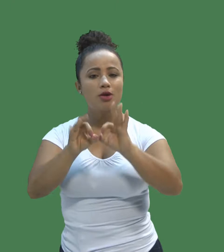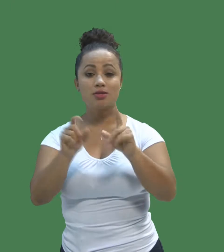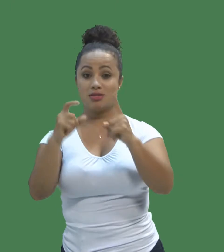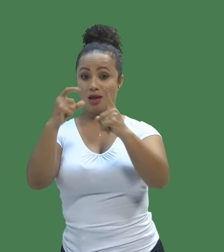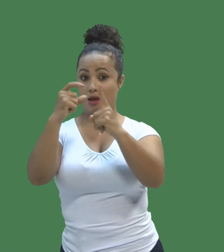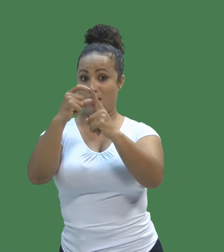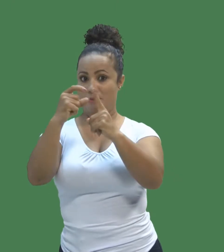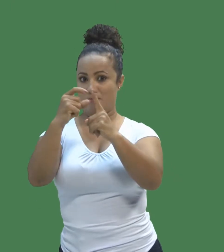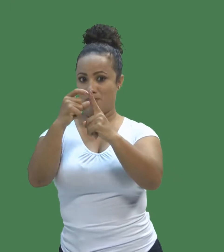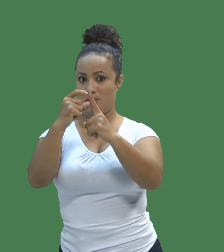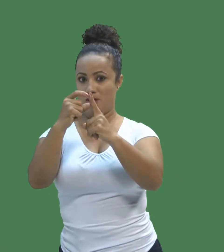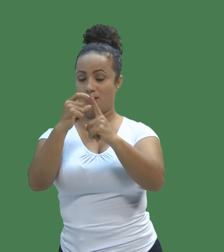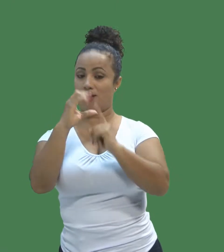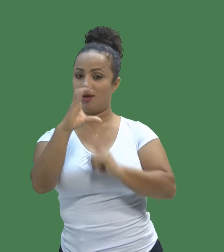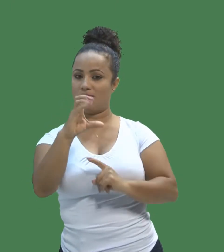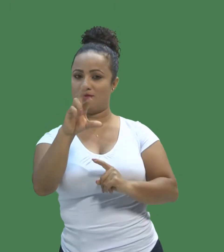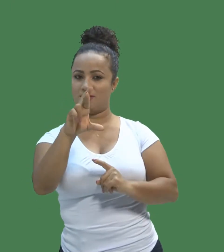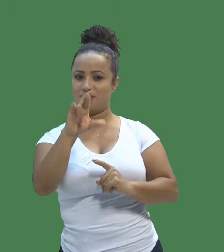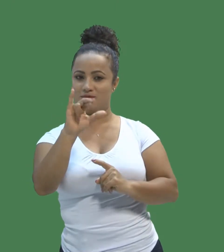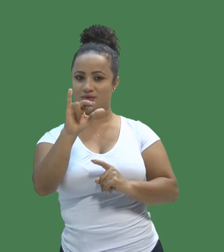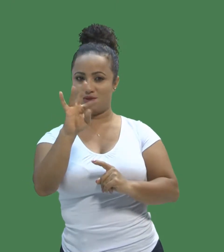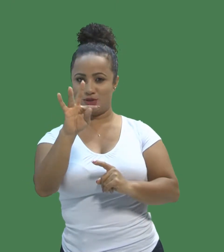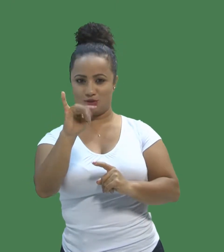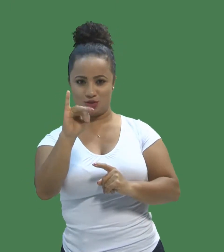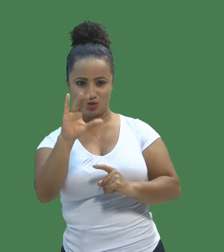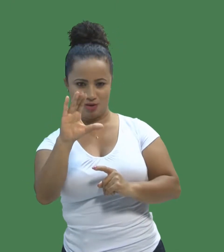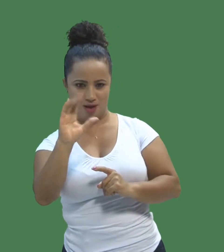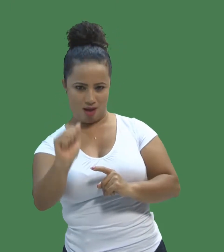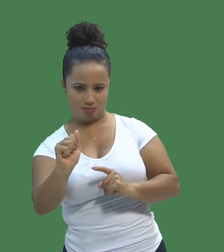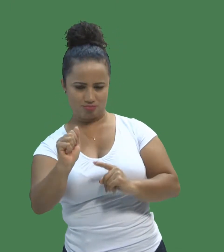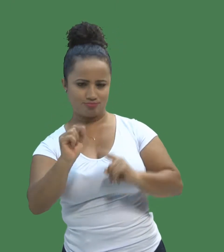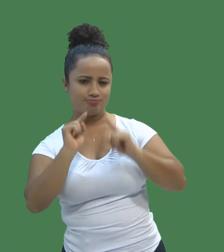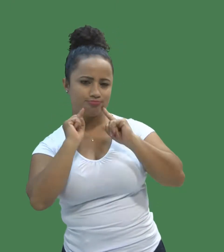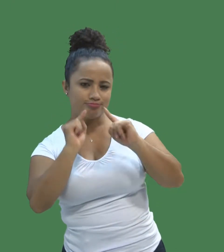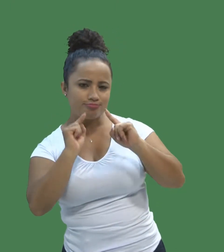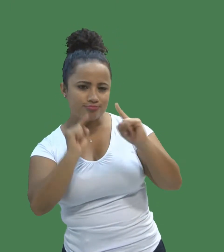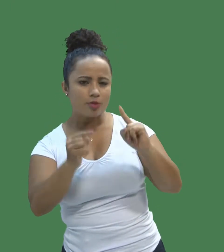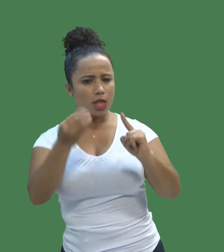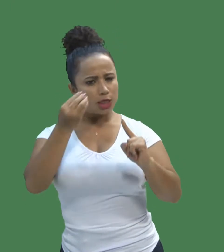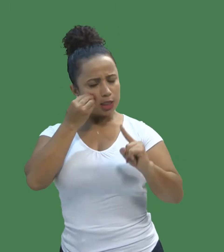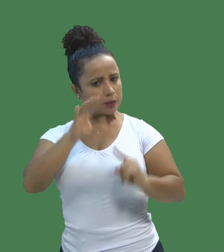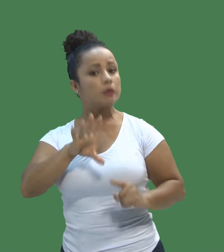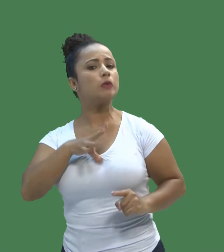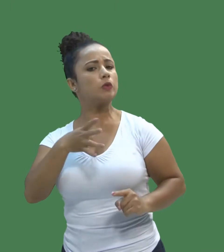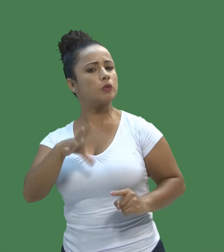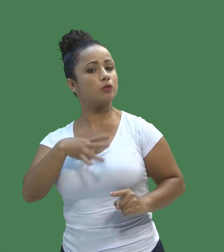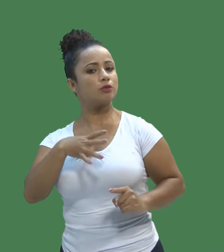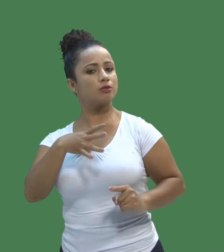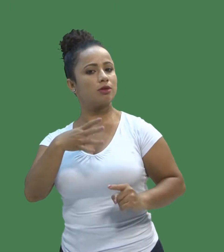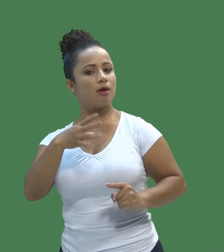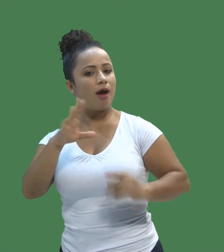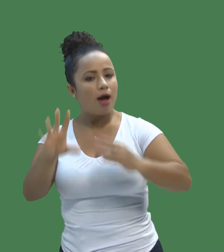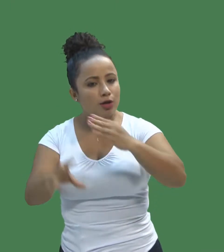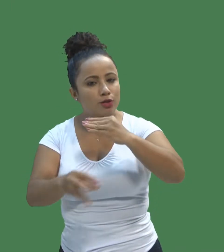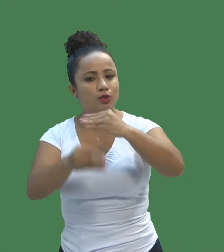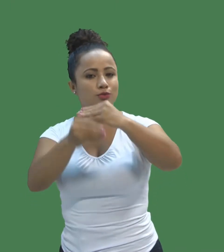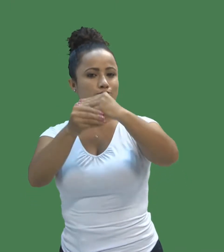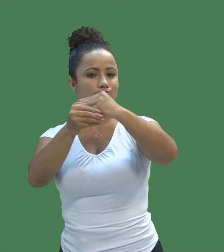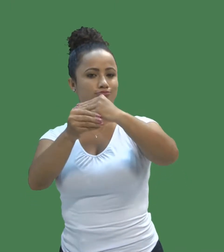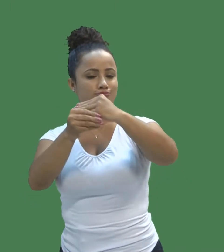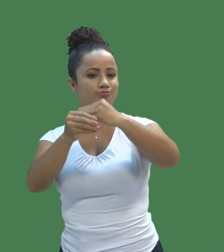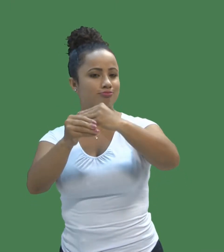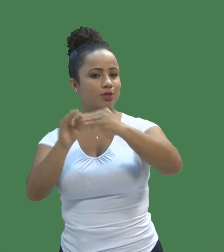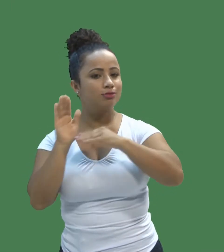tentativa corajosa de contribuir para a formação de professores críticos, questionadores